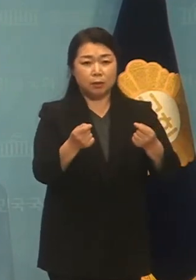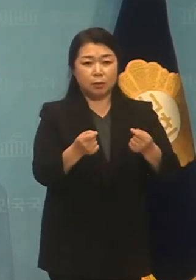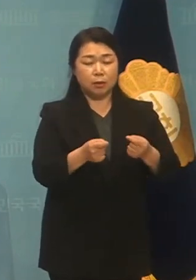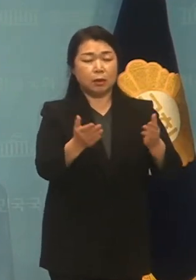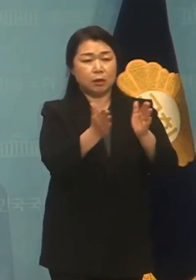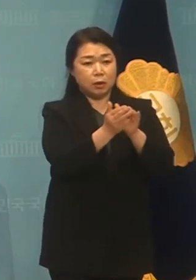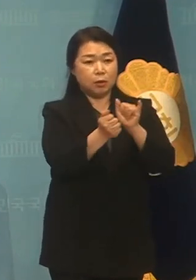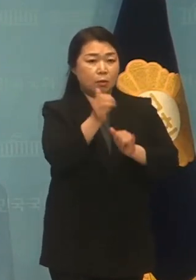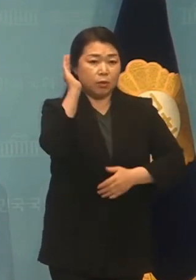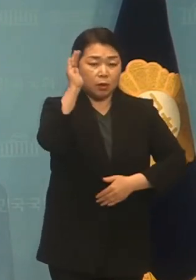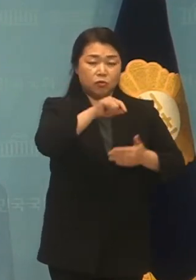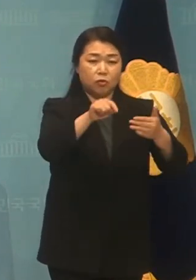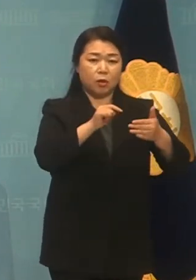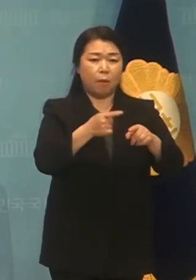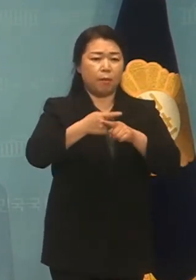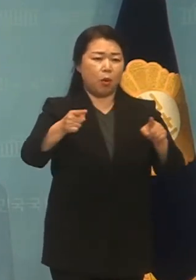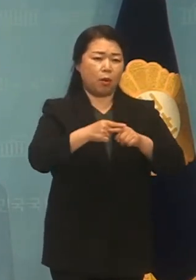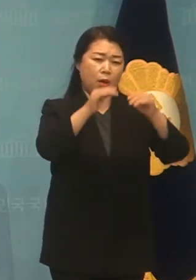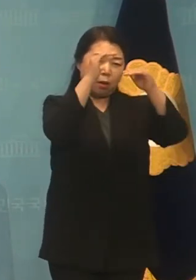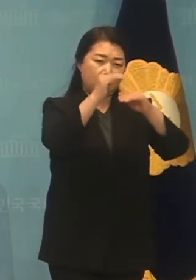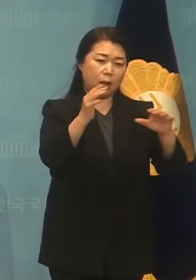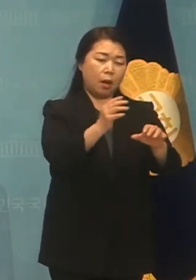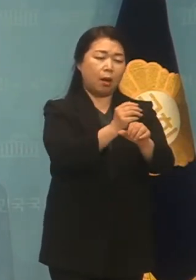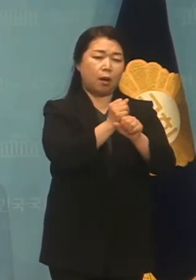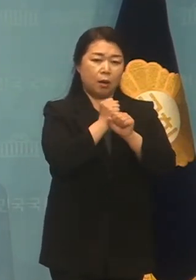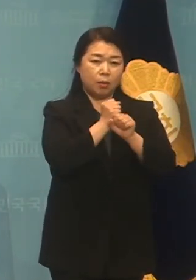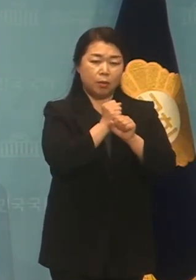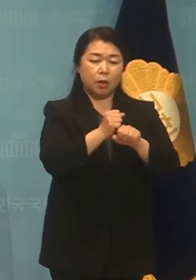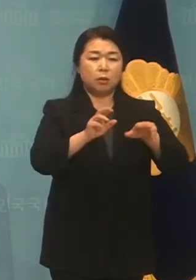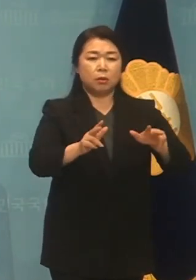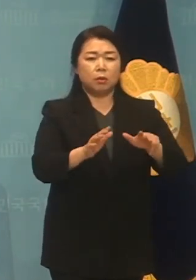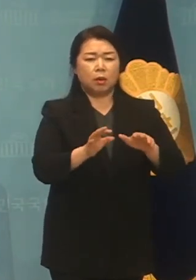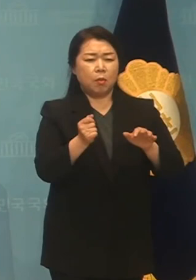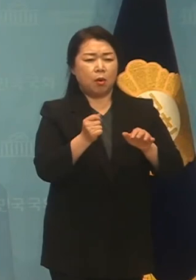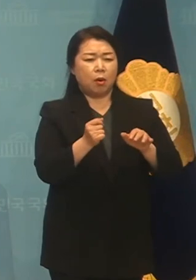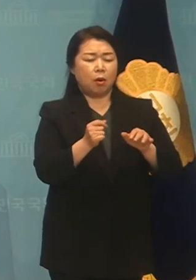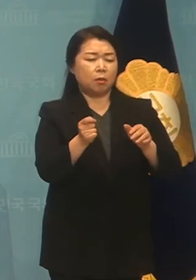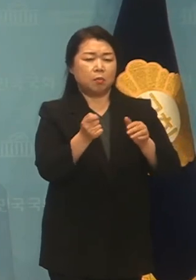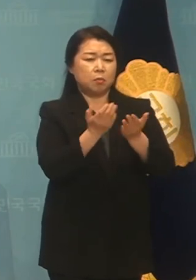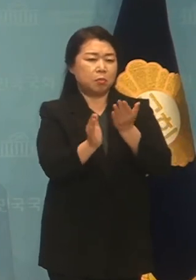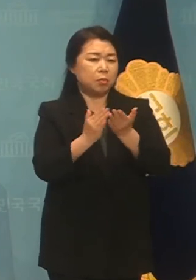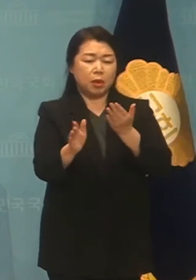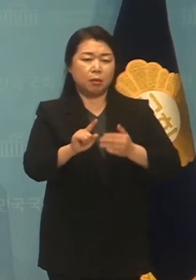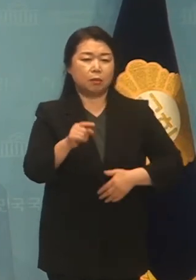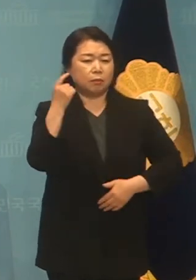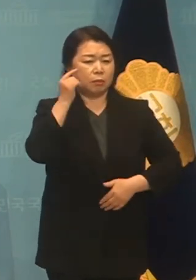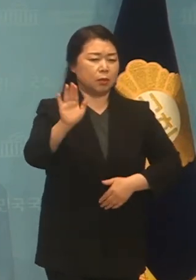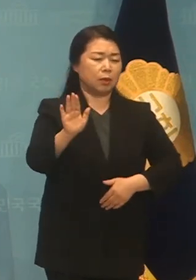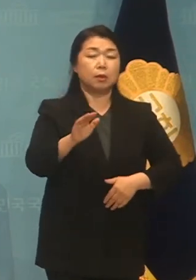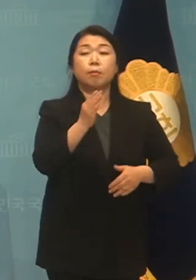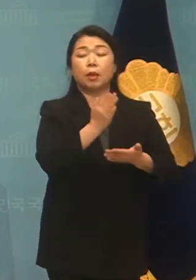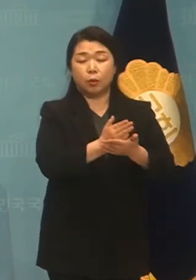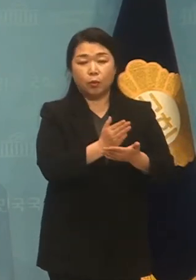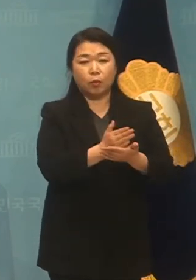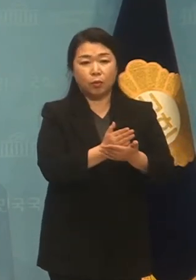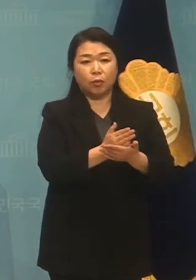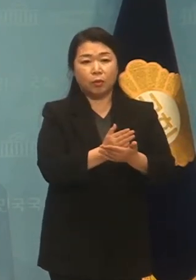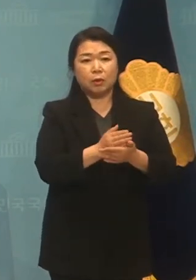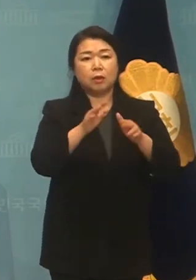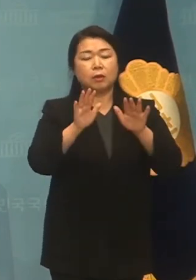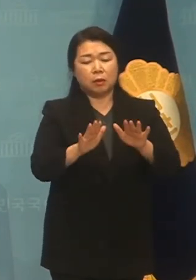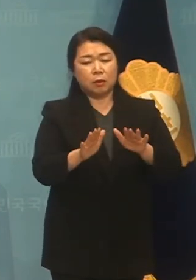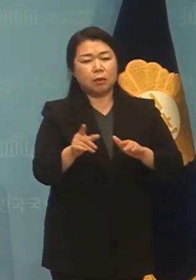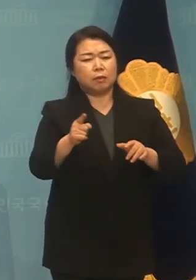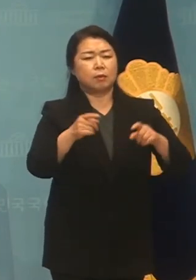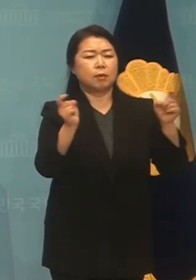직접 하셨던 말씀들 그리고 평가들을 굳이 애써 외면하고 이 절차에 협조하지 않는 것 이것